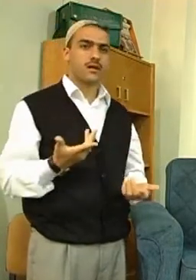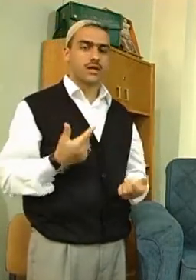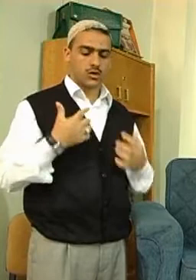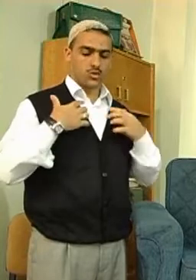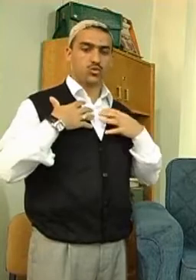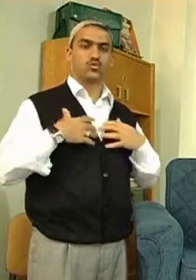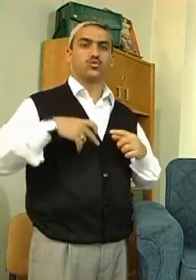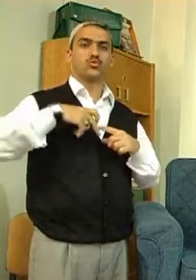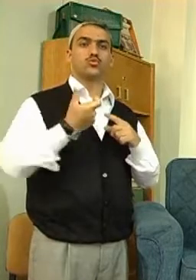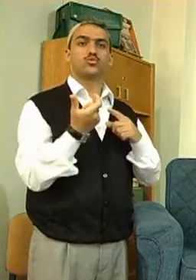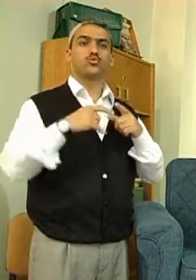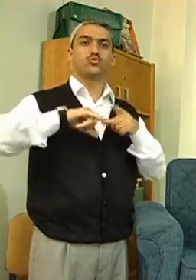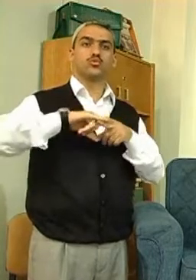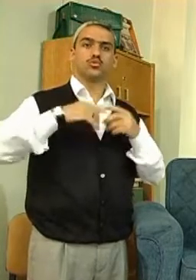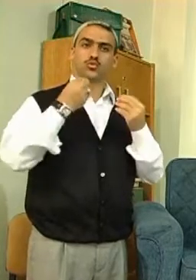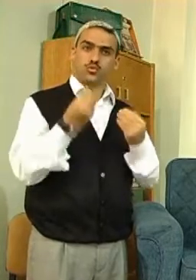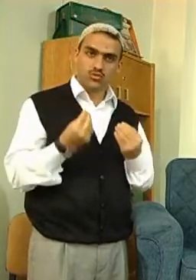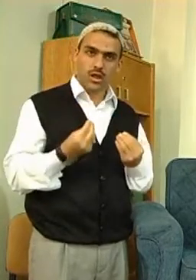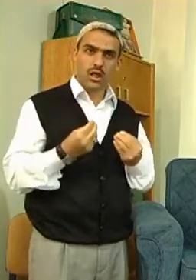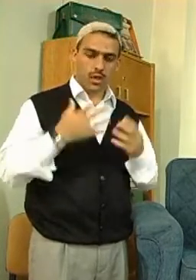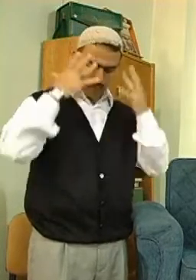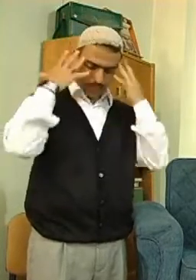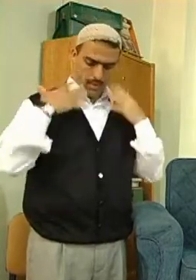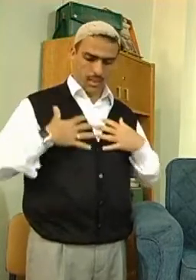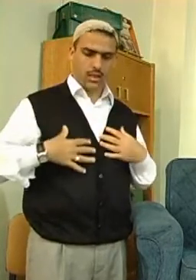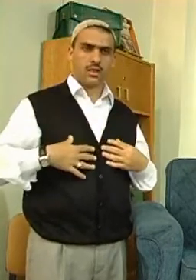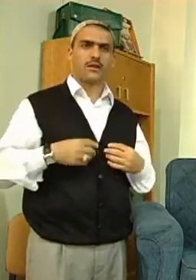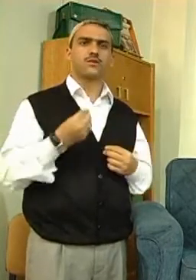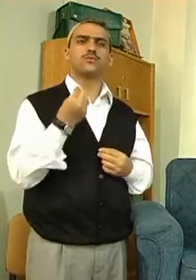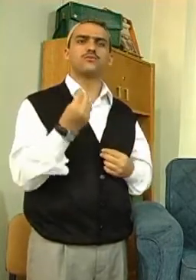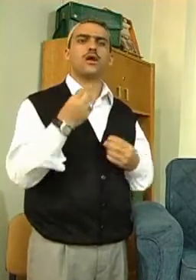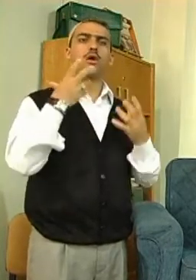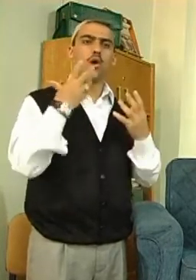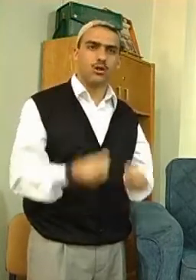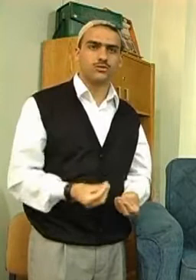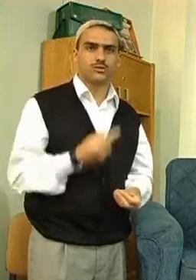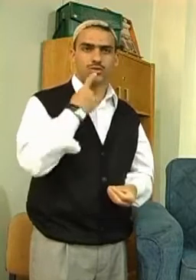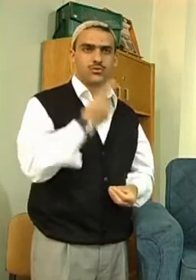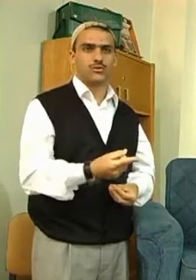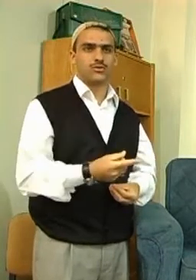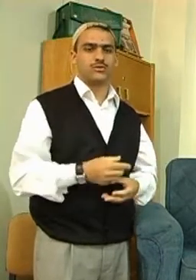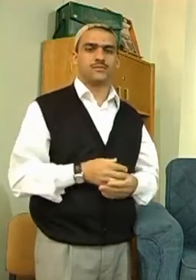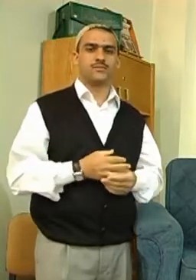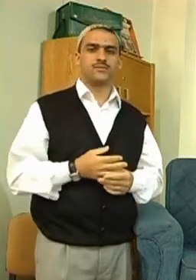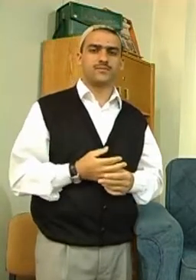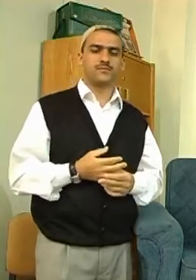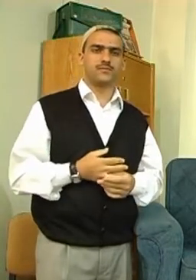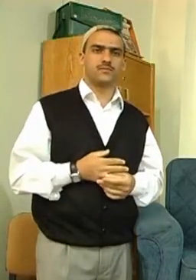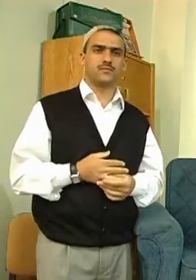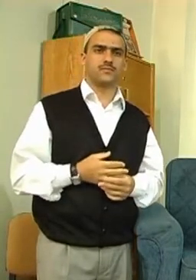10 bahis içerisinde bunu bize verecek. Yani insanın mükemmelliği 10 bahis içerisinde